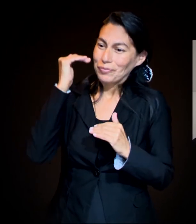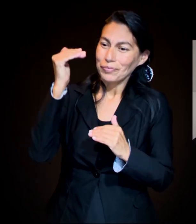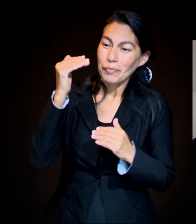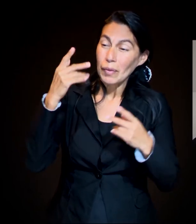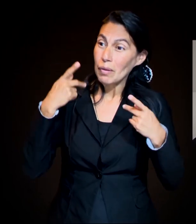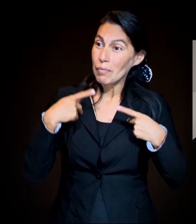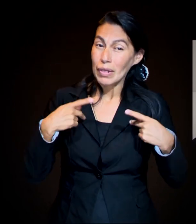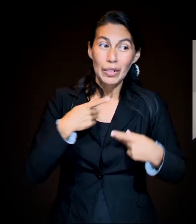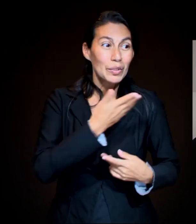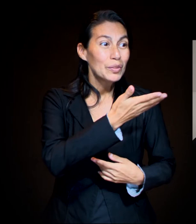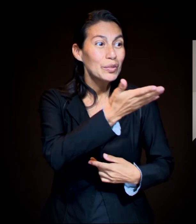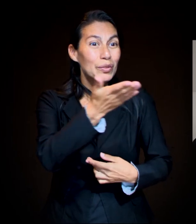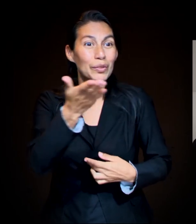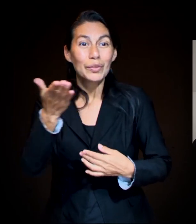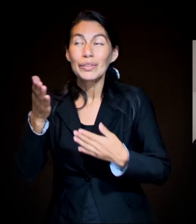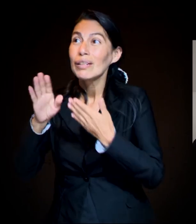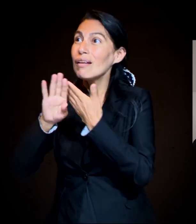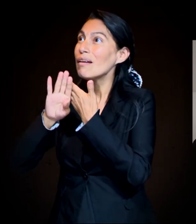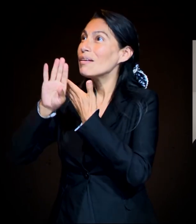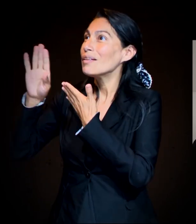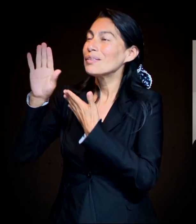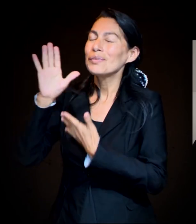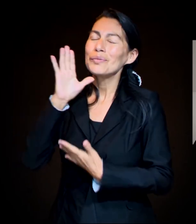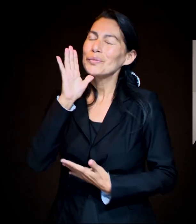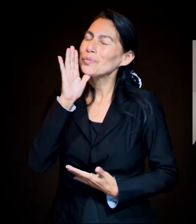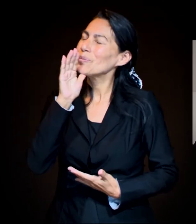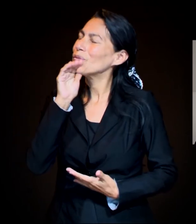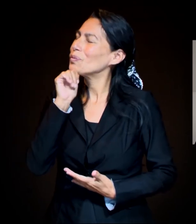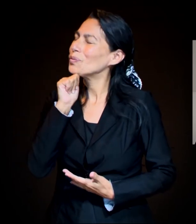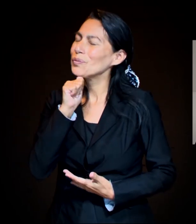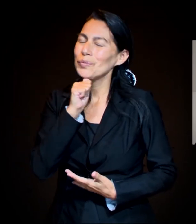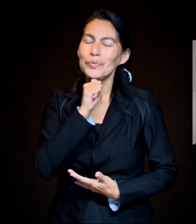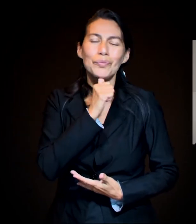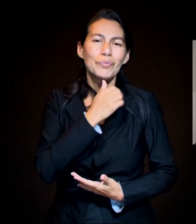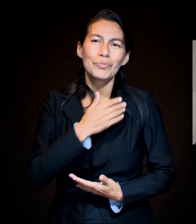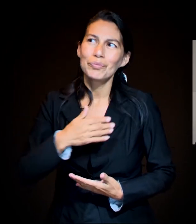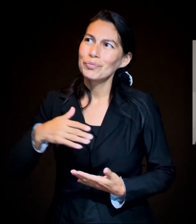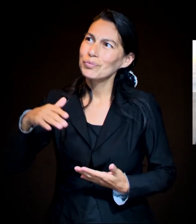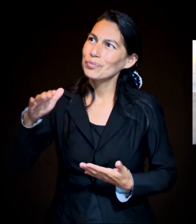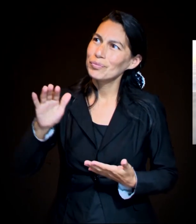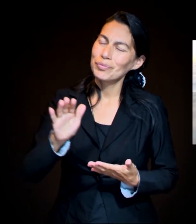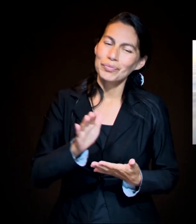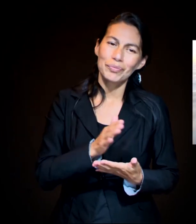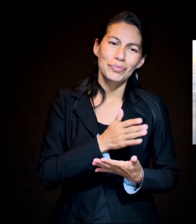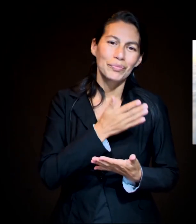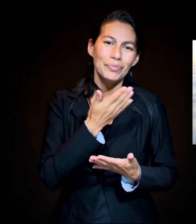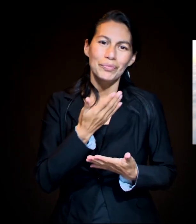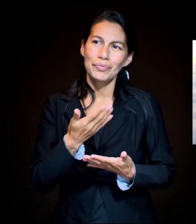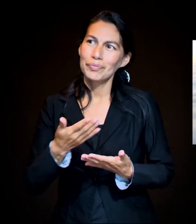amor que no lo puedo ocultar.